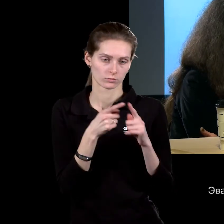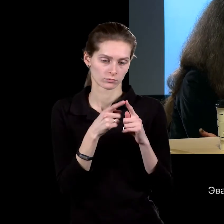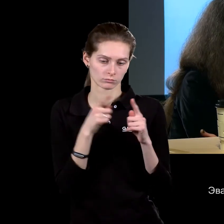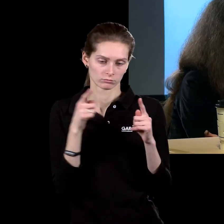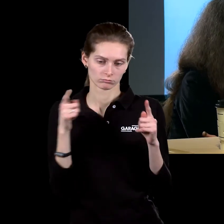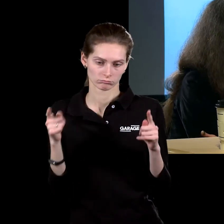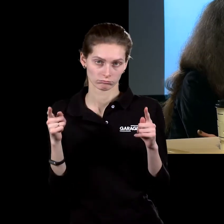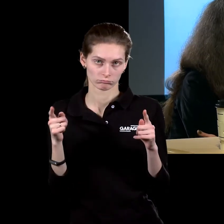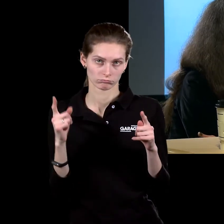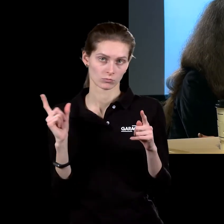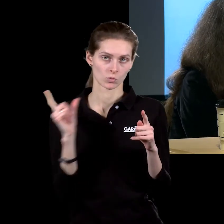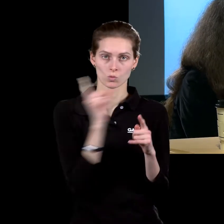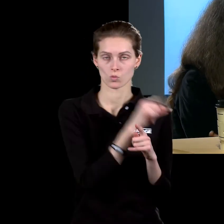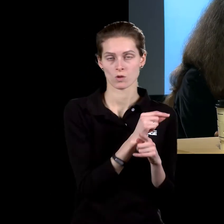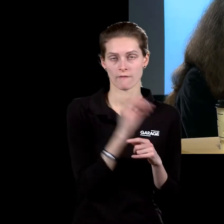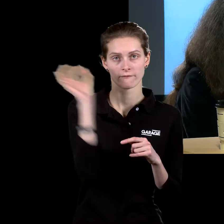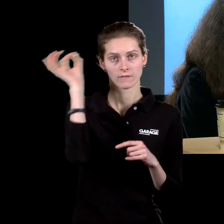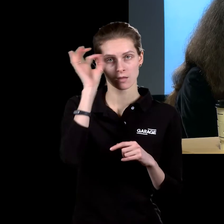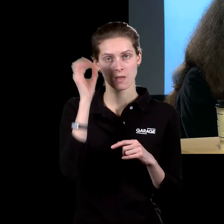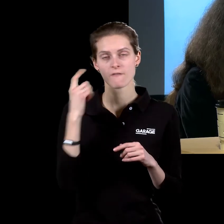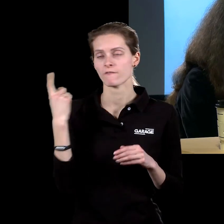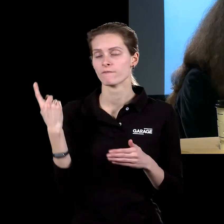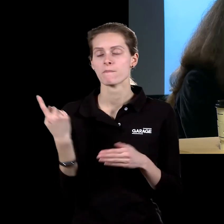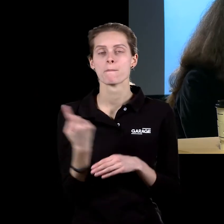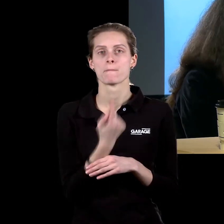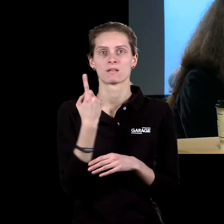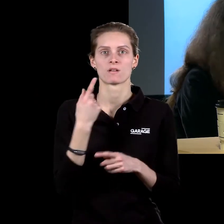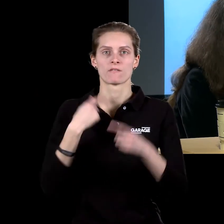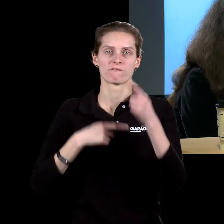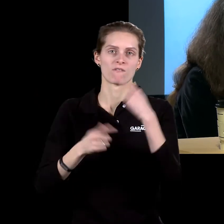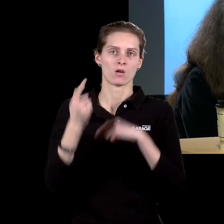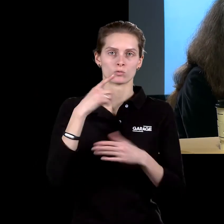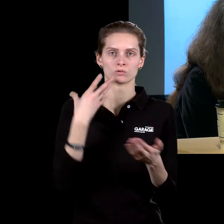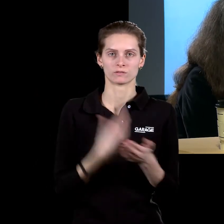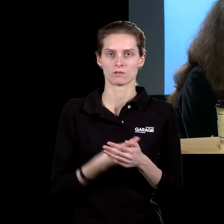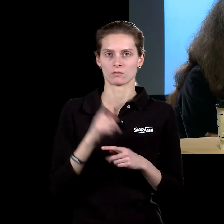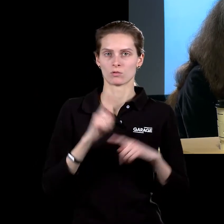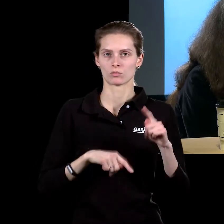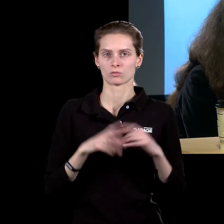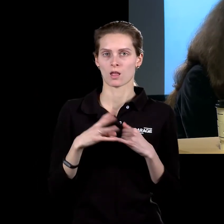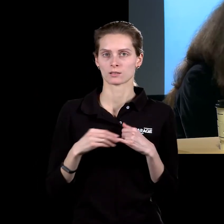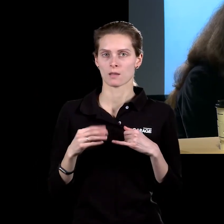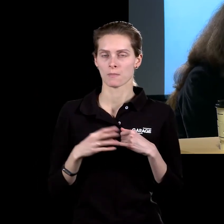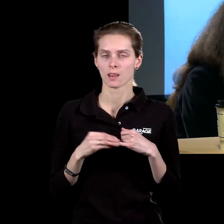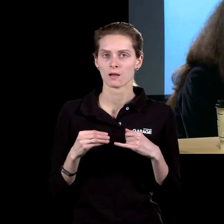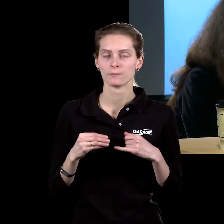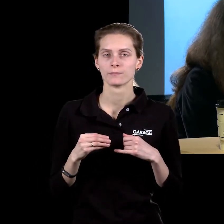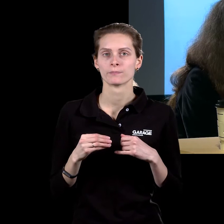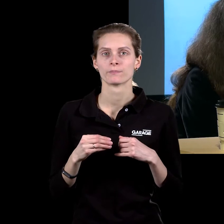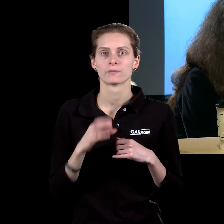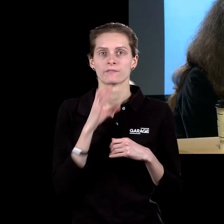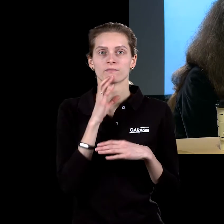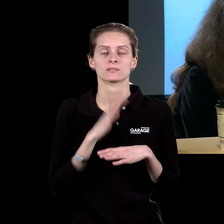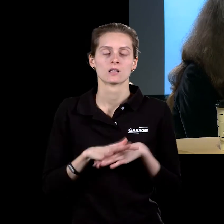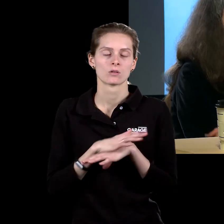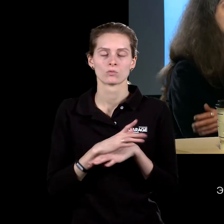едет в Германию в 1964 году, она впервые возвращается на свою родину уже там, взрослым человеком, как в страну, которую она очень